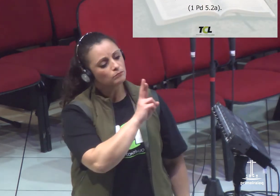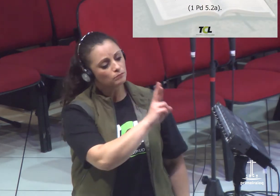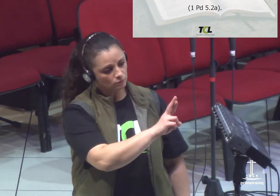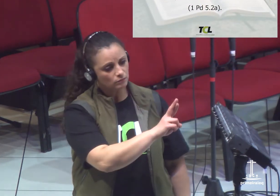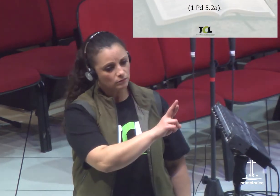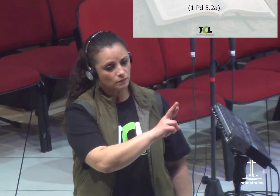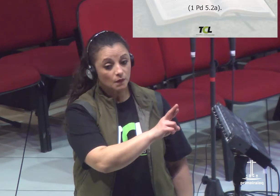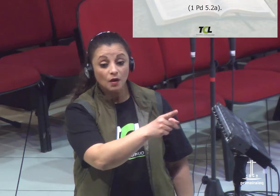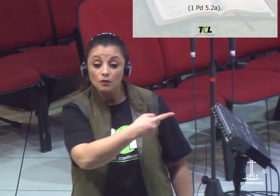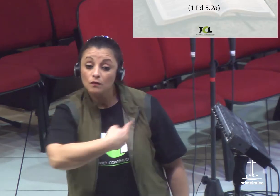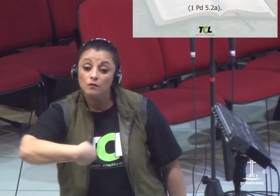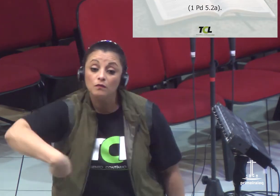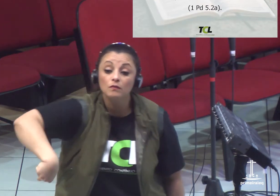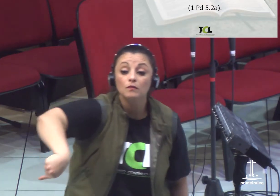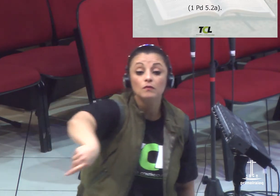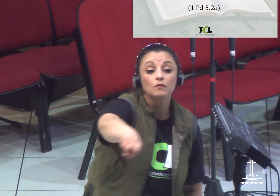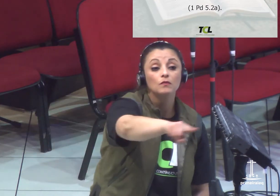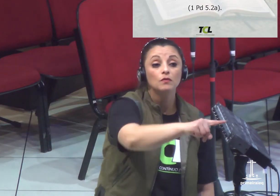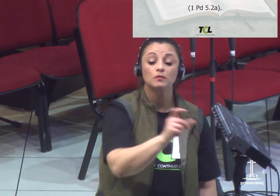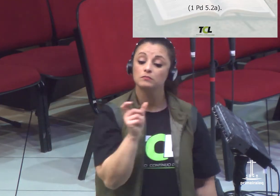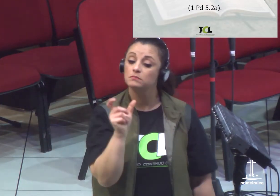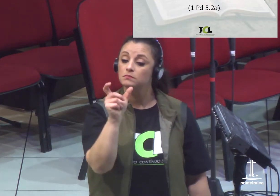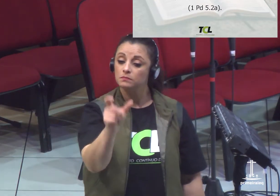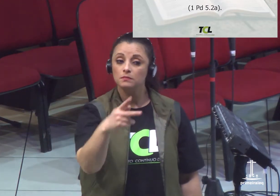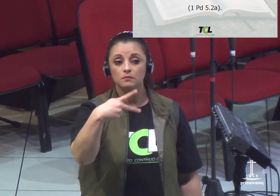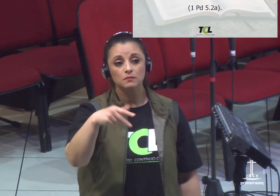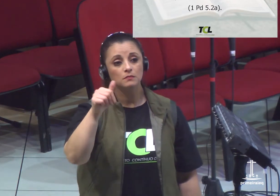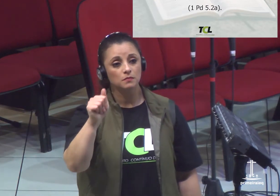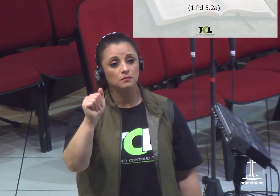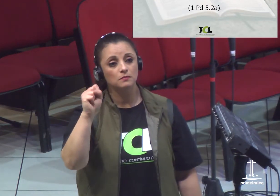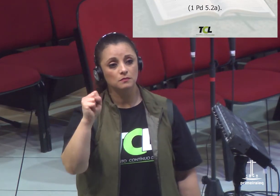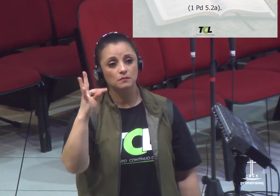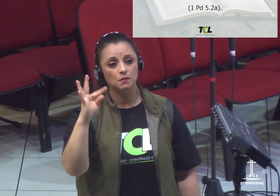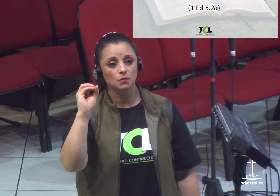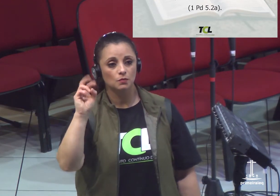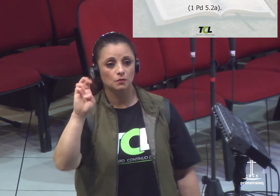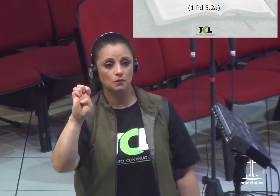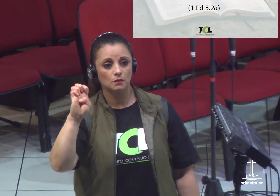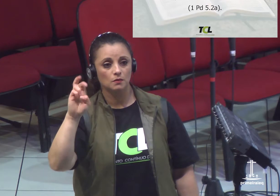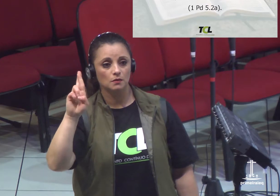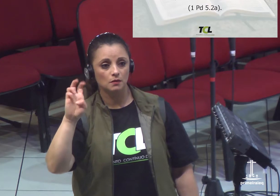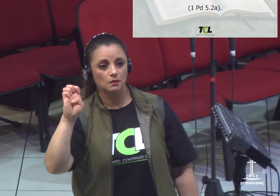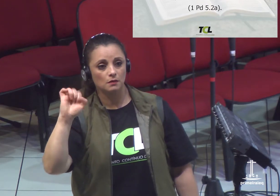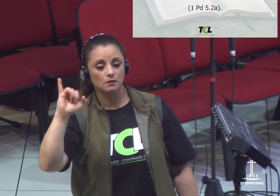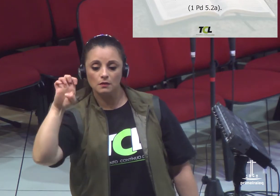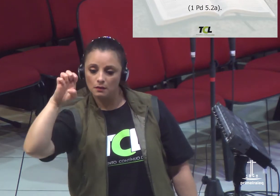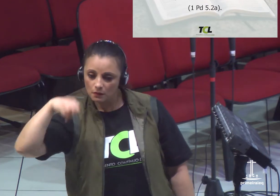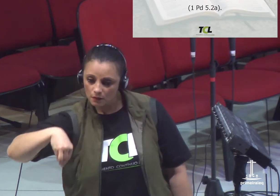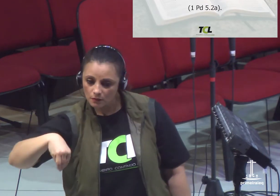pastoreiem, essa é a palavra ali, pastoreiem o rebanho de Deus que está aos